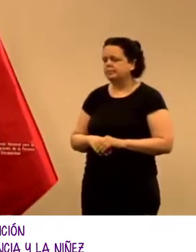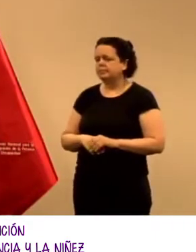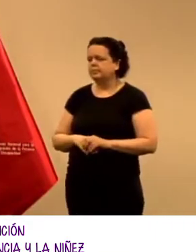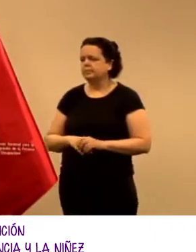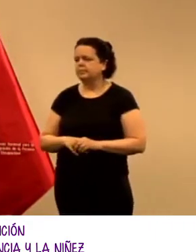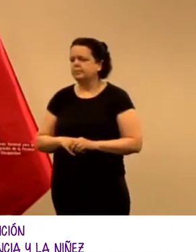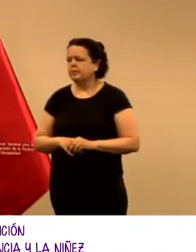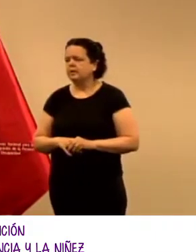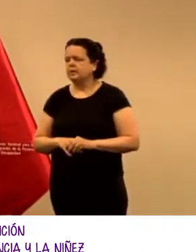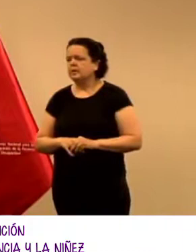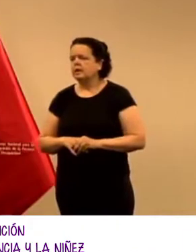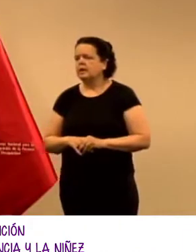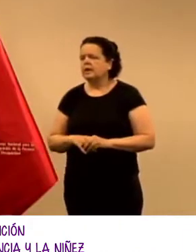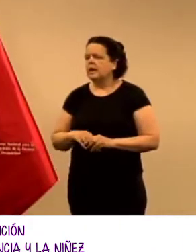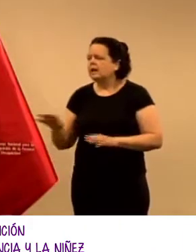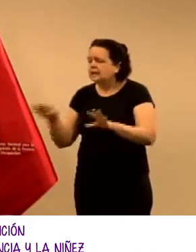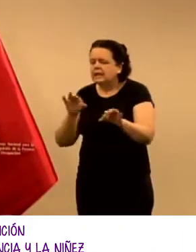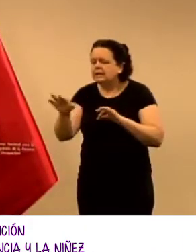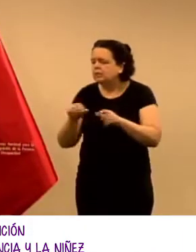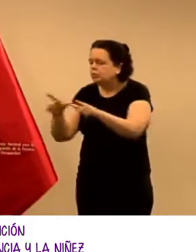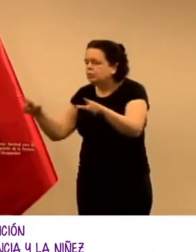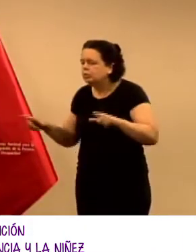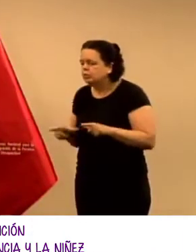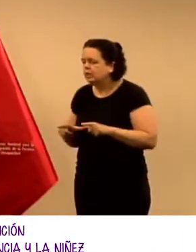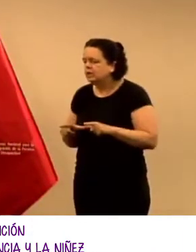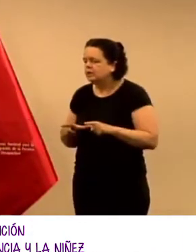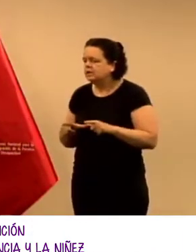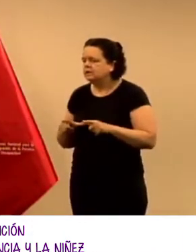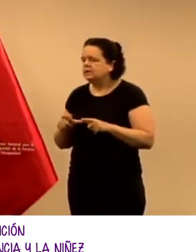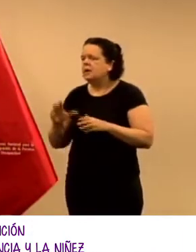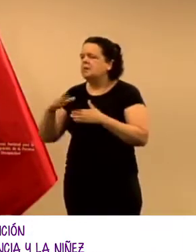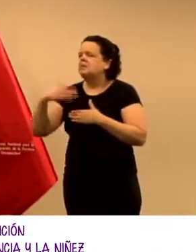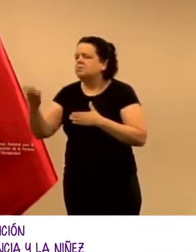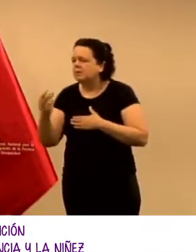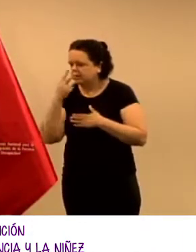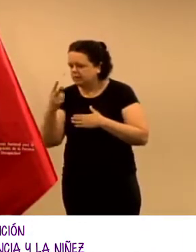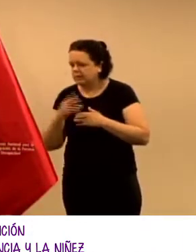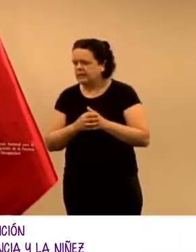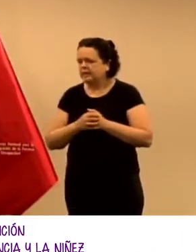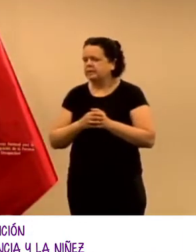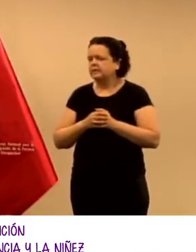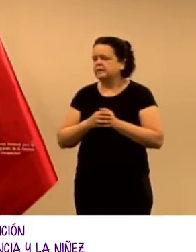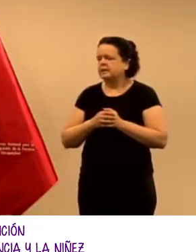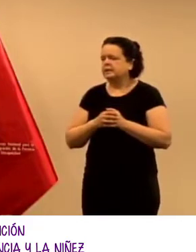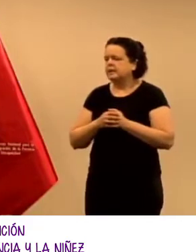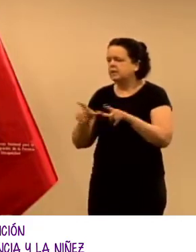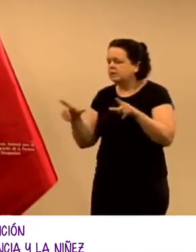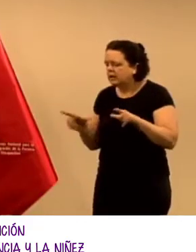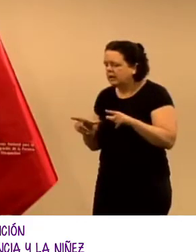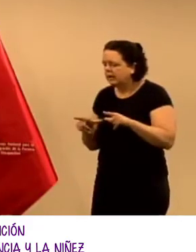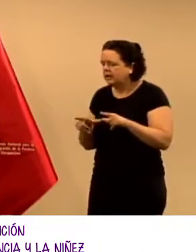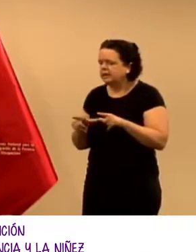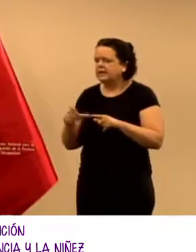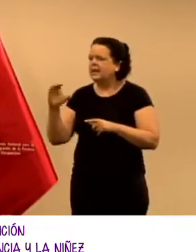minutos. La selección de los ámbitos, los veremos en detalle después, son los ámbitos contenidos en la versión